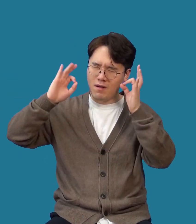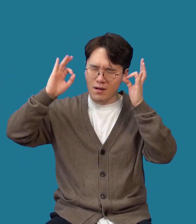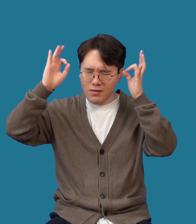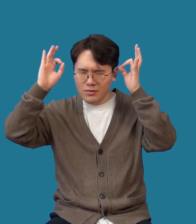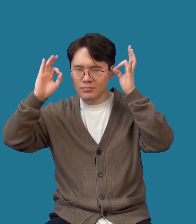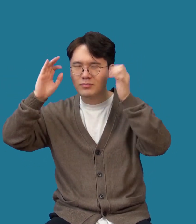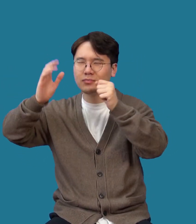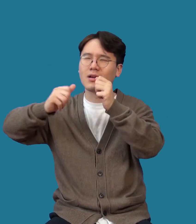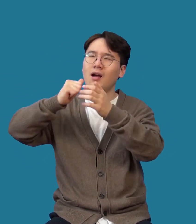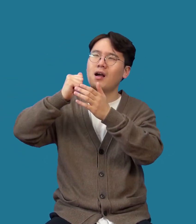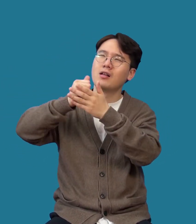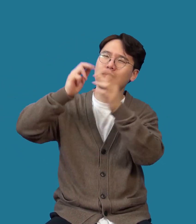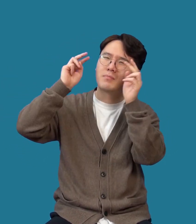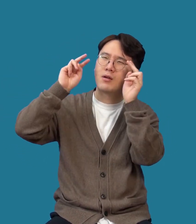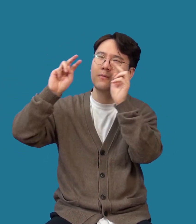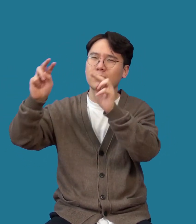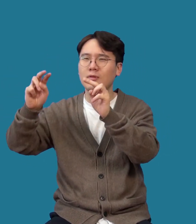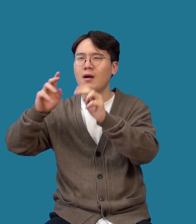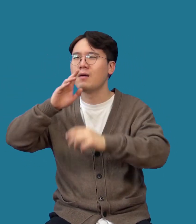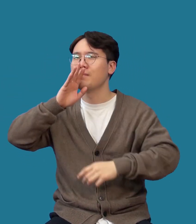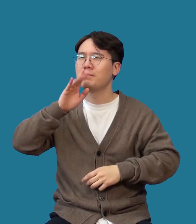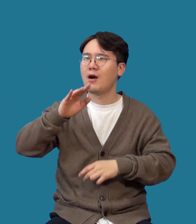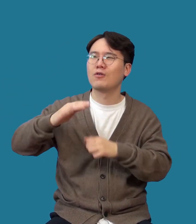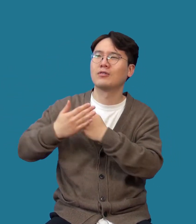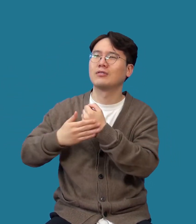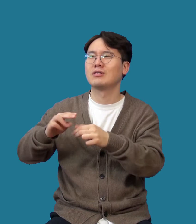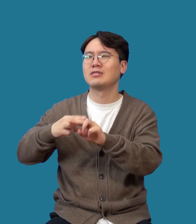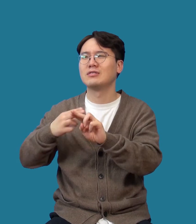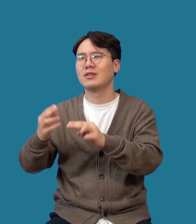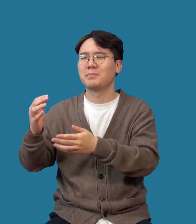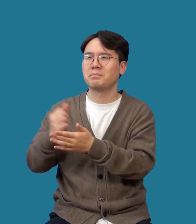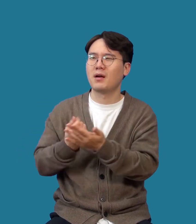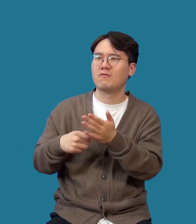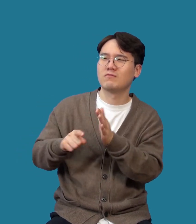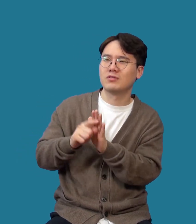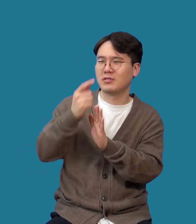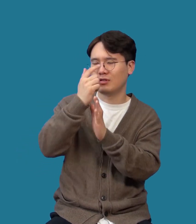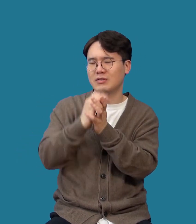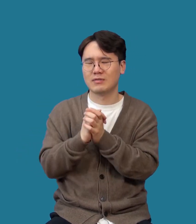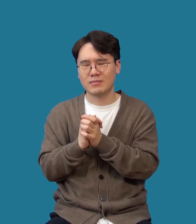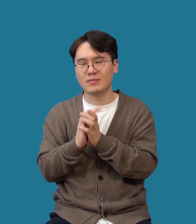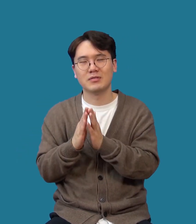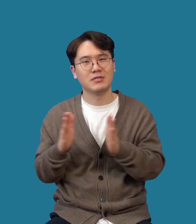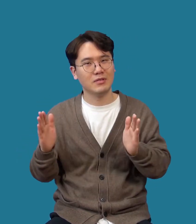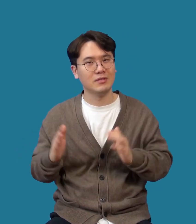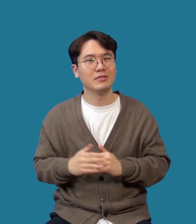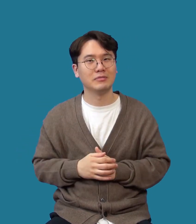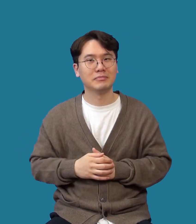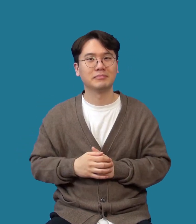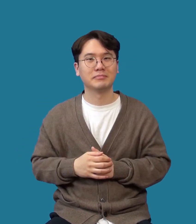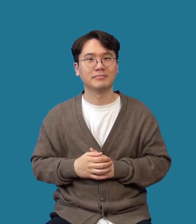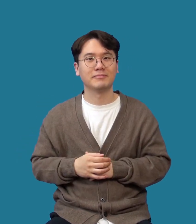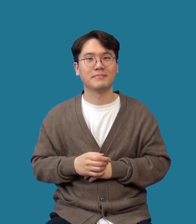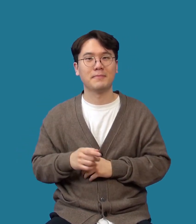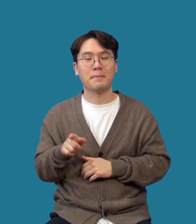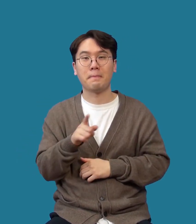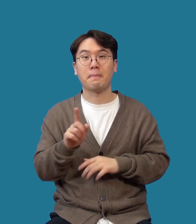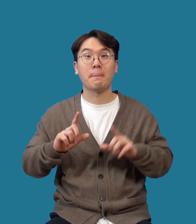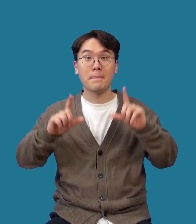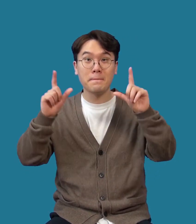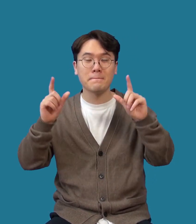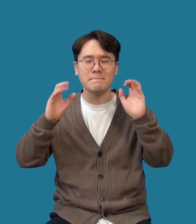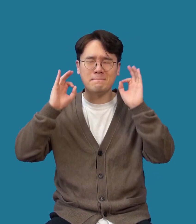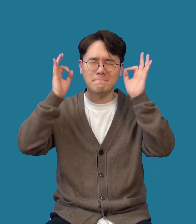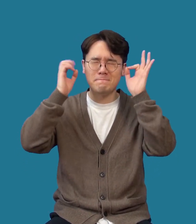바라보면서 간절히 방언 은사 받기 위해서 기도를 합니다. 어느 날 간절히